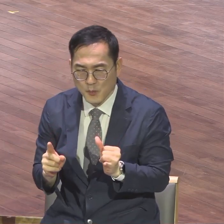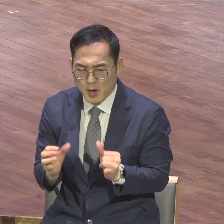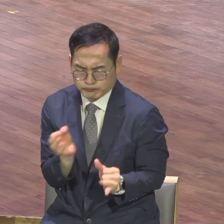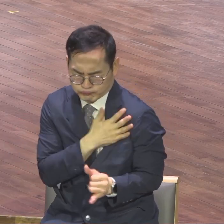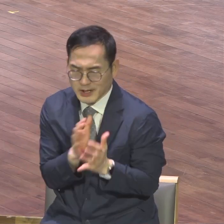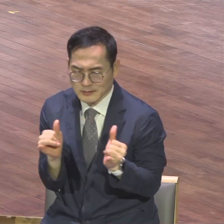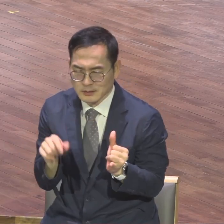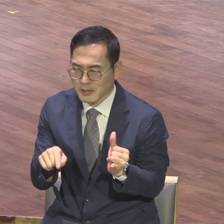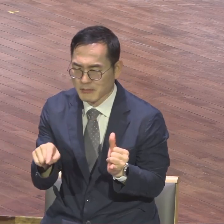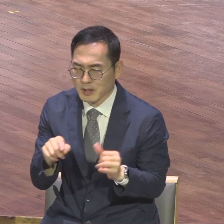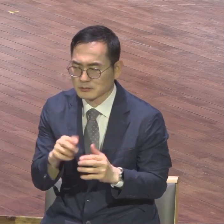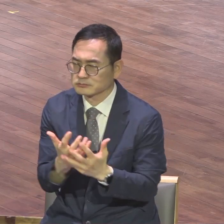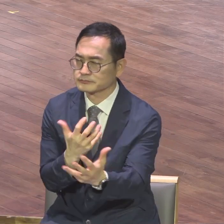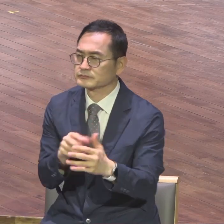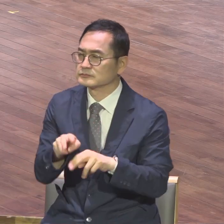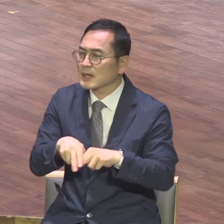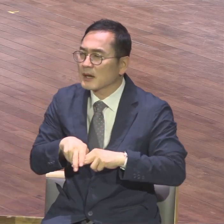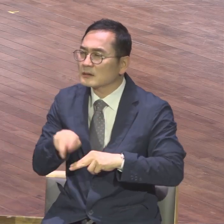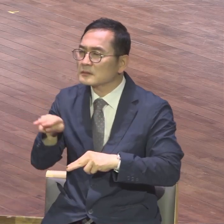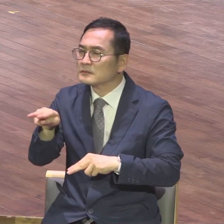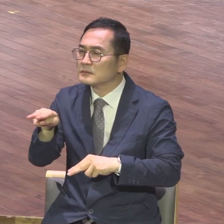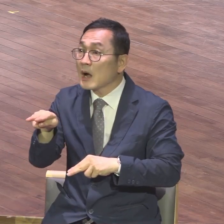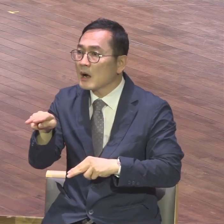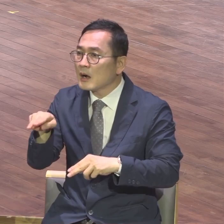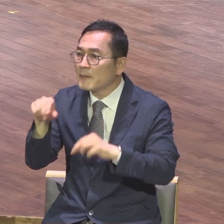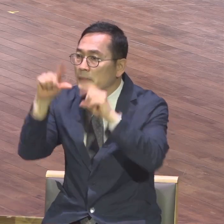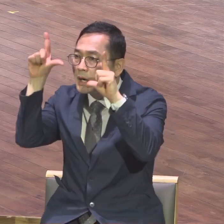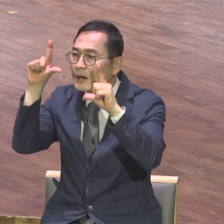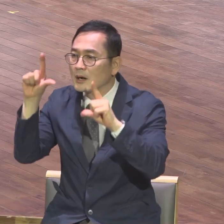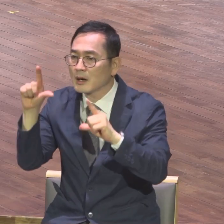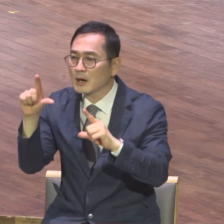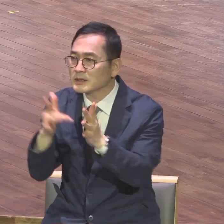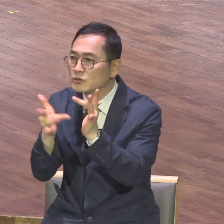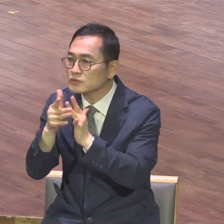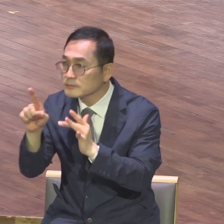주님을 영접하고 주께 돌아오는 그런